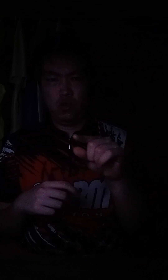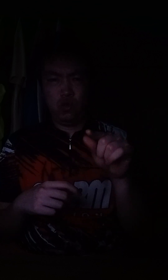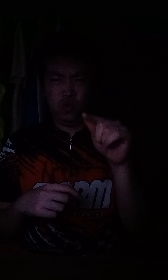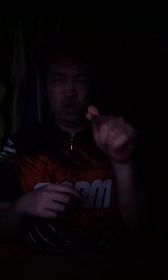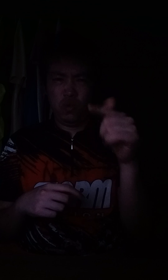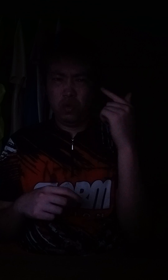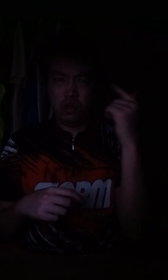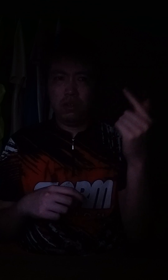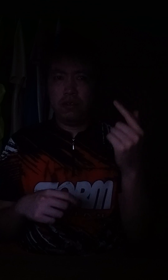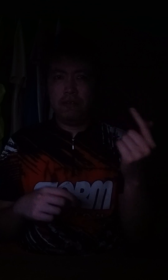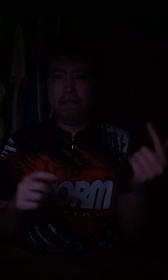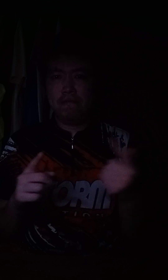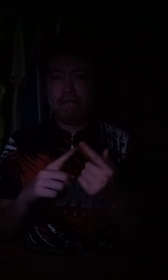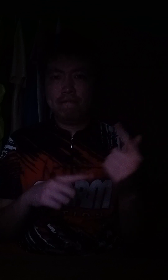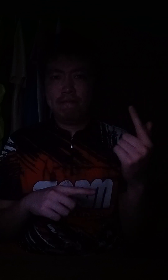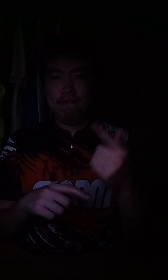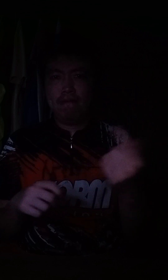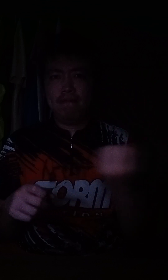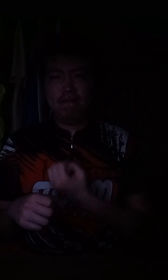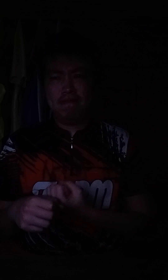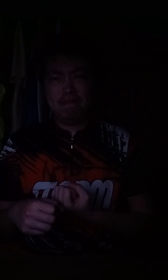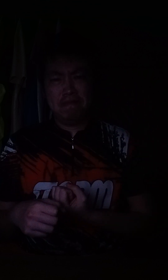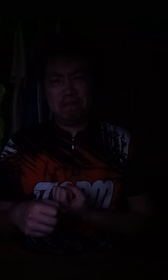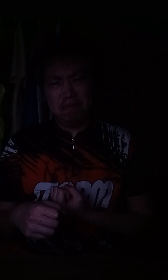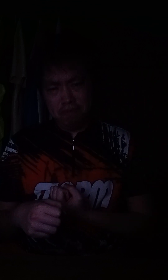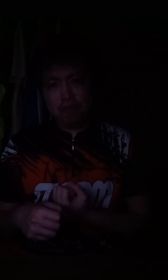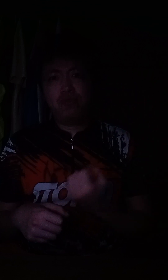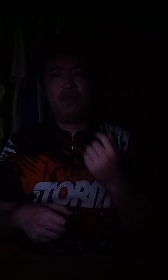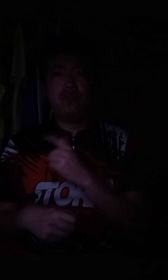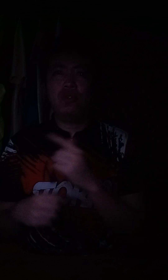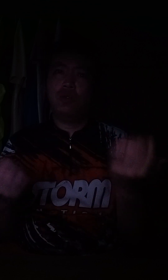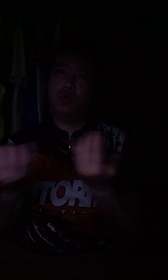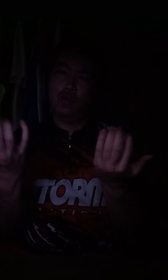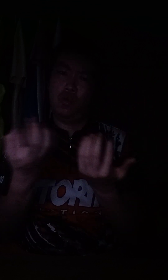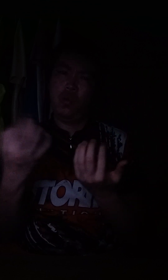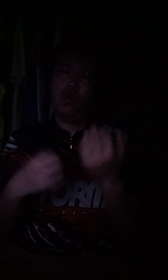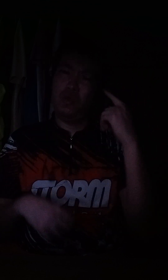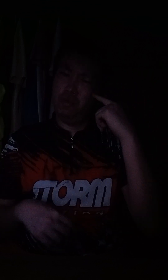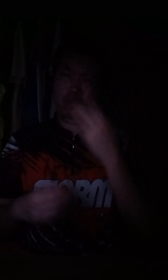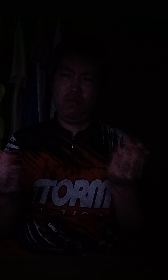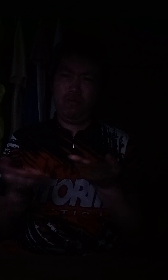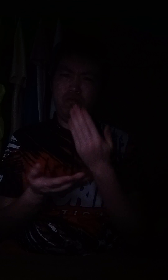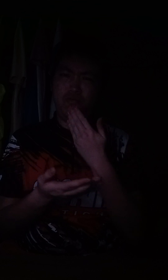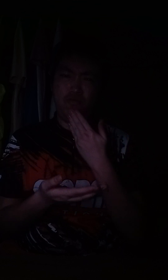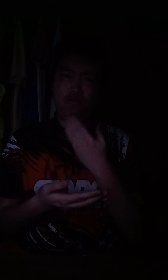있고 그때는 진짜 답답한 거예요. 진짜 어떻게 해야 될지.